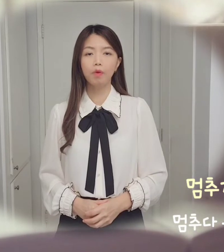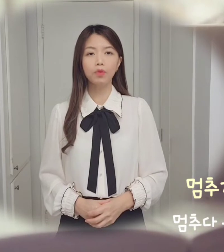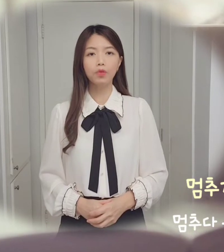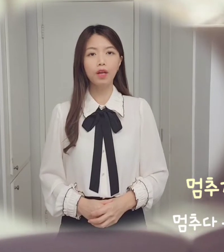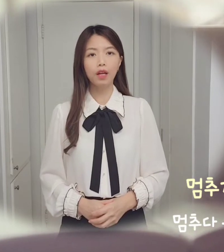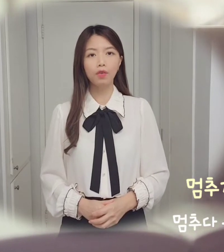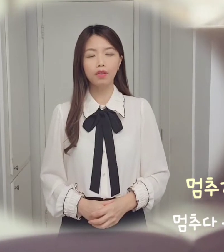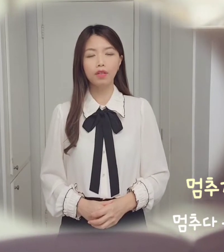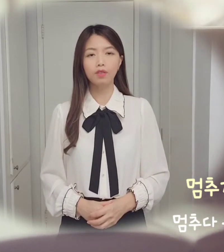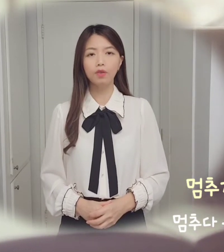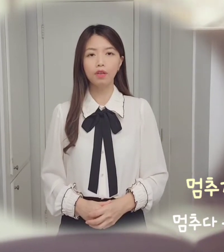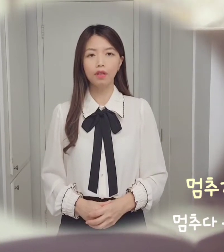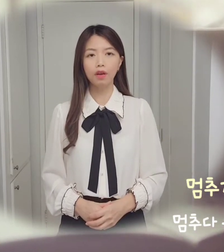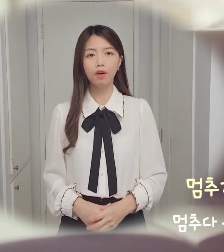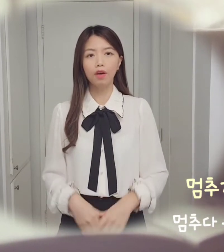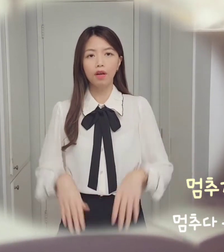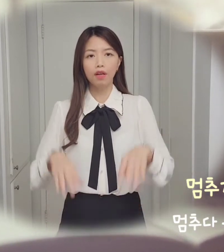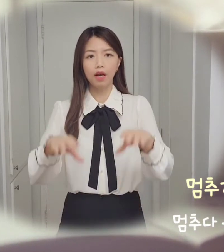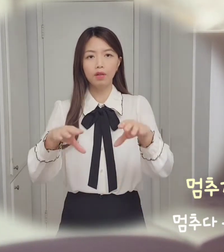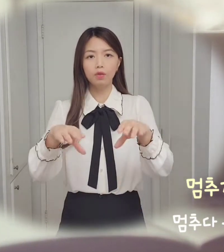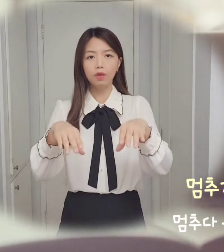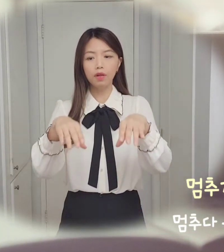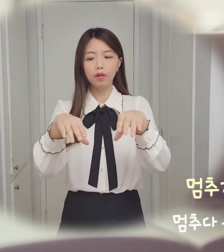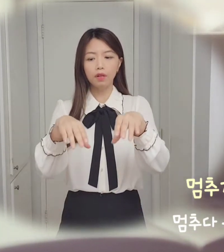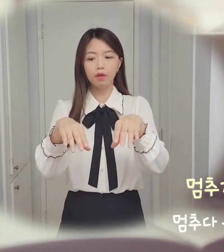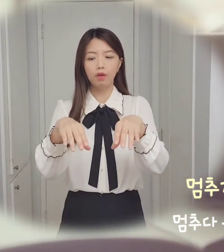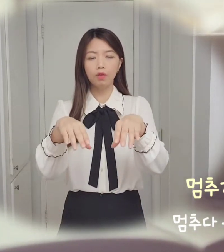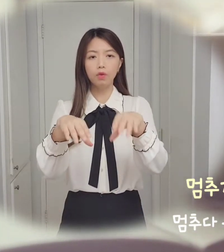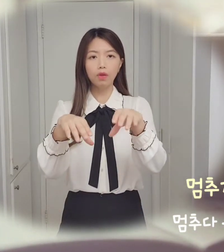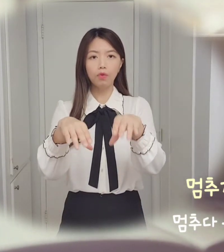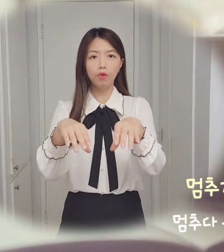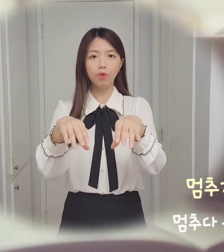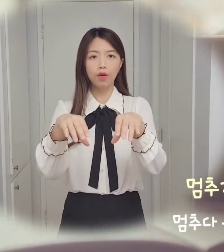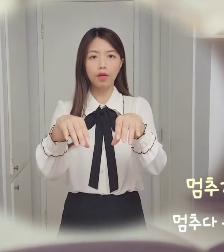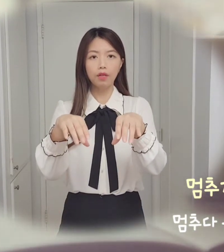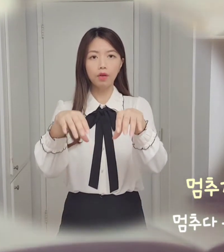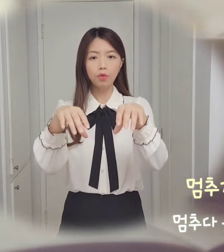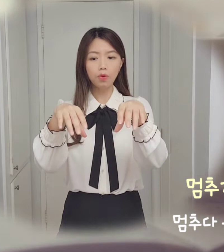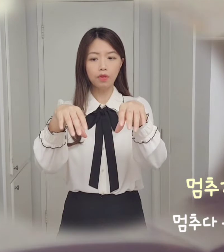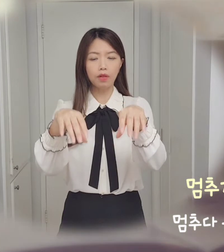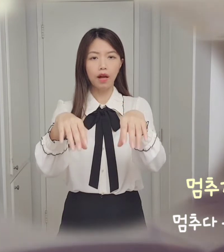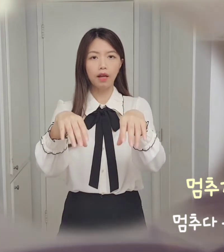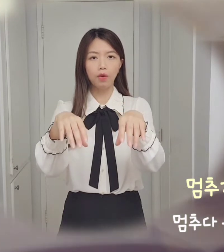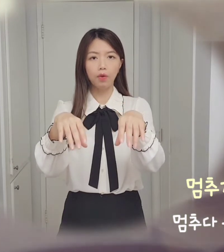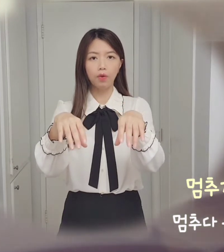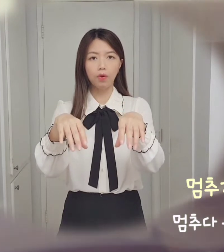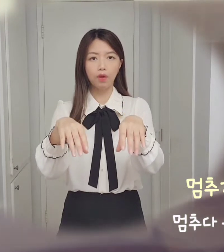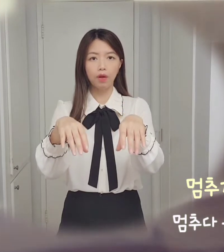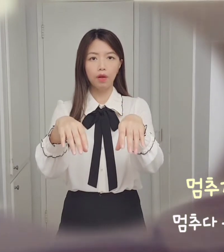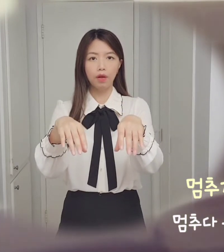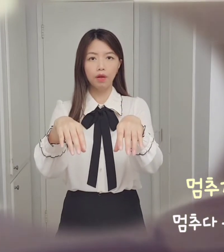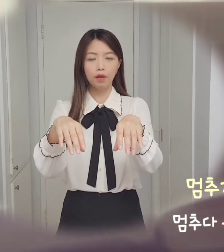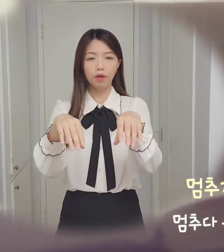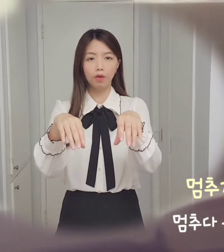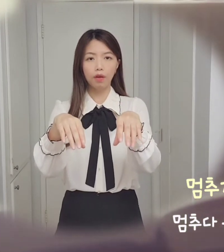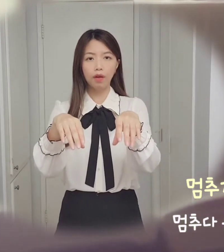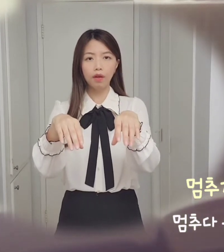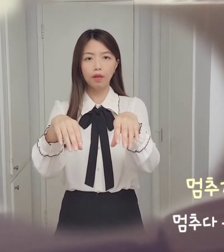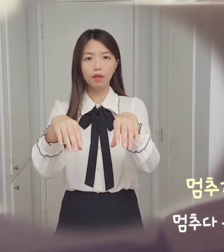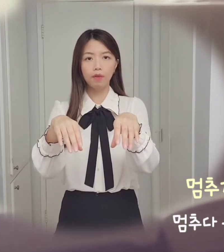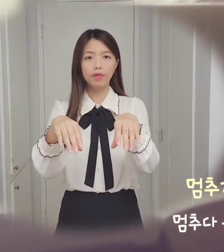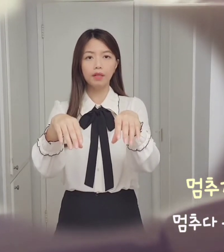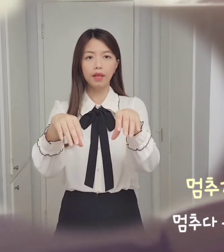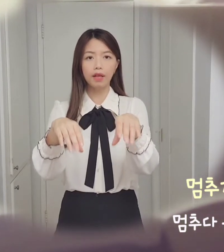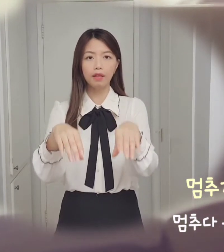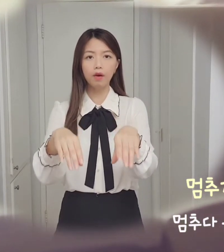사랑. 멈추다라고 하는 뜻의 수어는요, 양손을 이렇게 손등이 위로 보이게 해서 손끝을 아래로